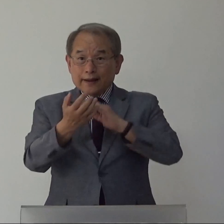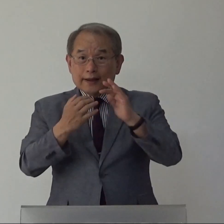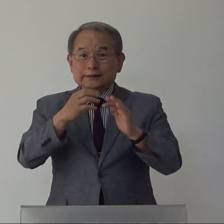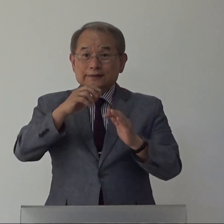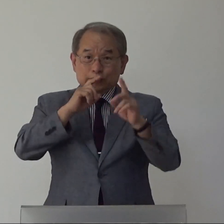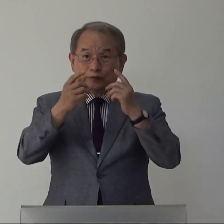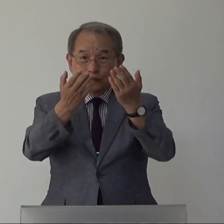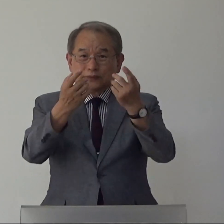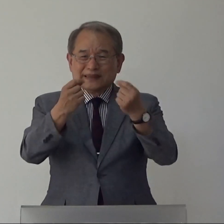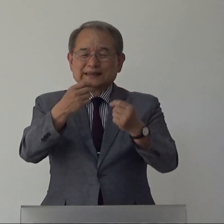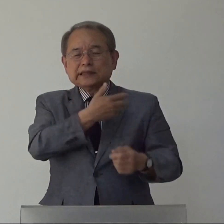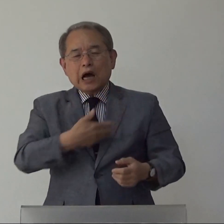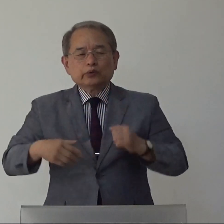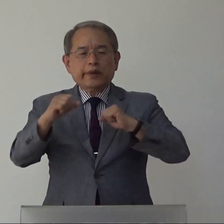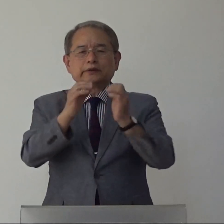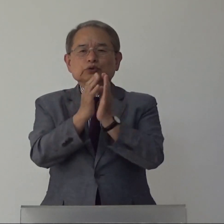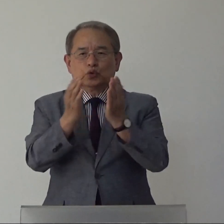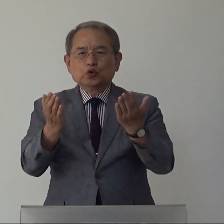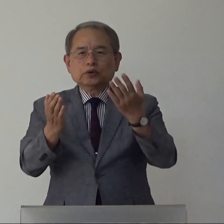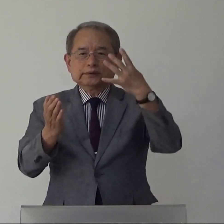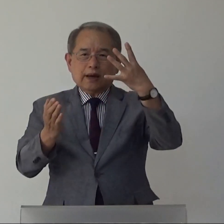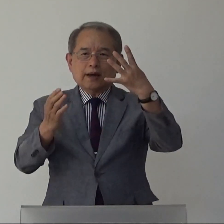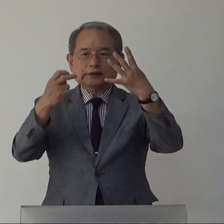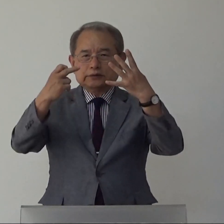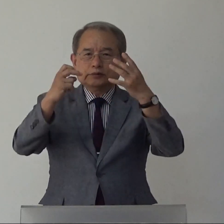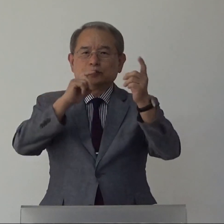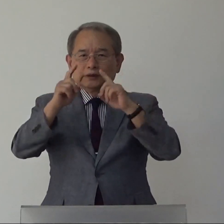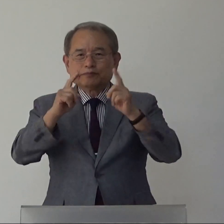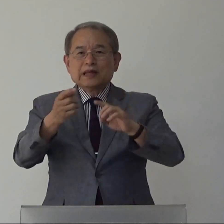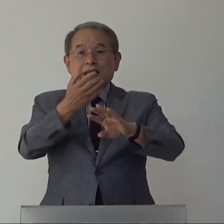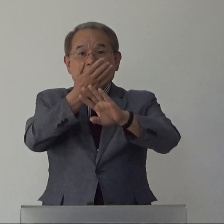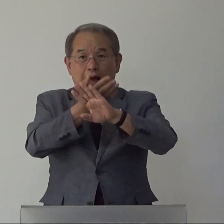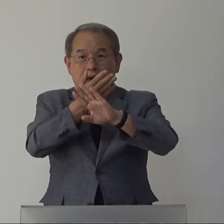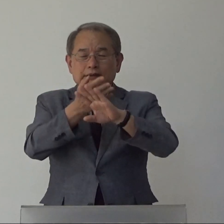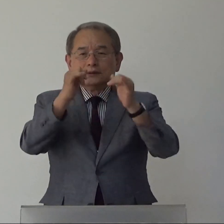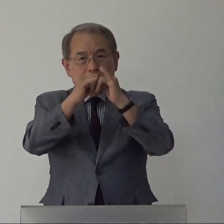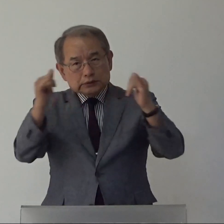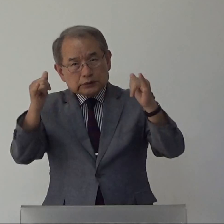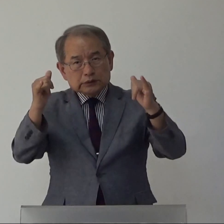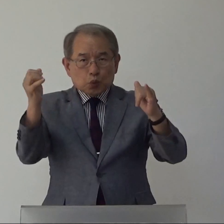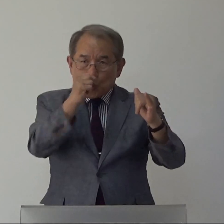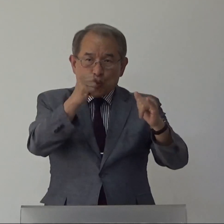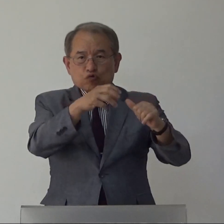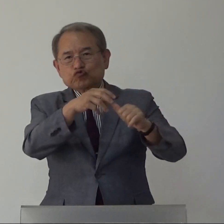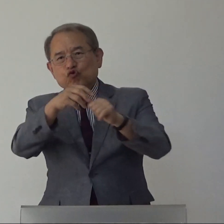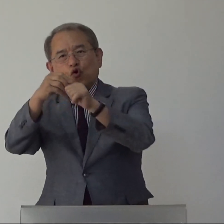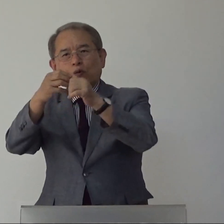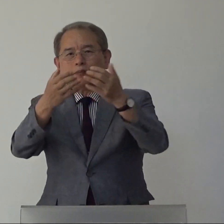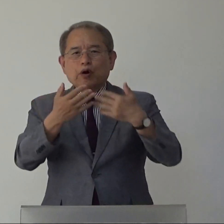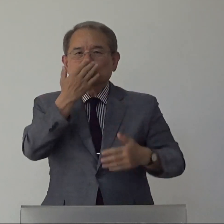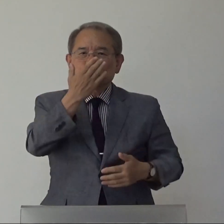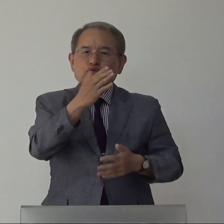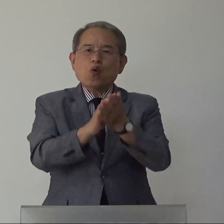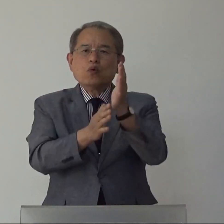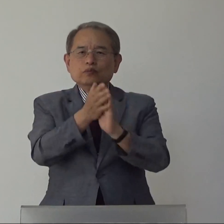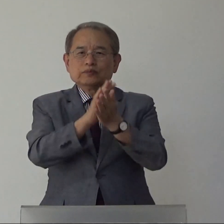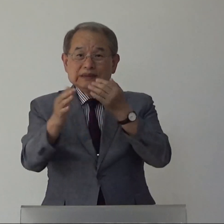하나님을 만날 수 없습니다. 여러분 확실히 기억하시기 바랍니다. 사도행전 4장 12절 말씀에 다른